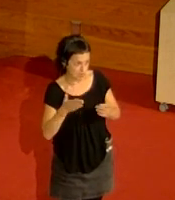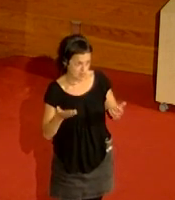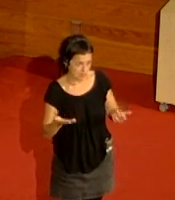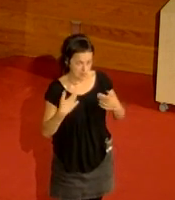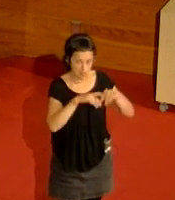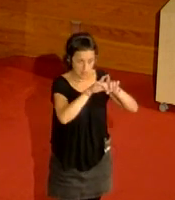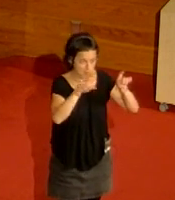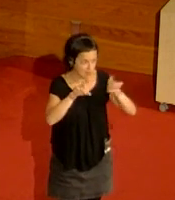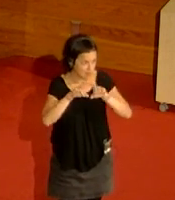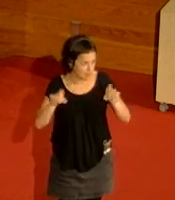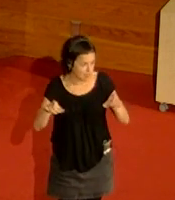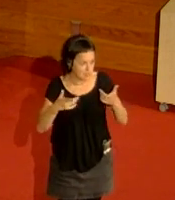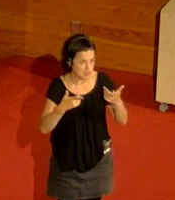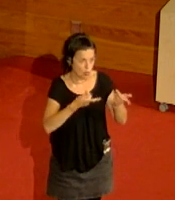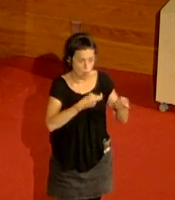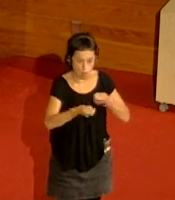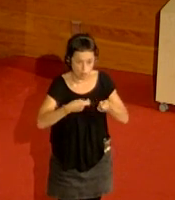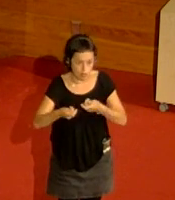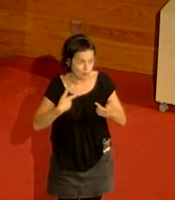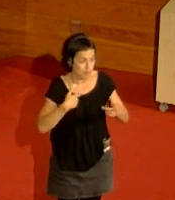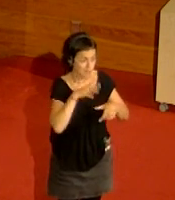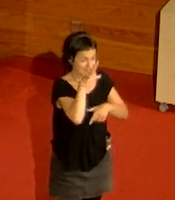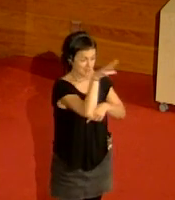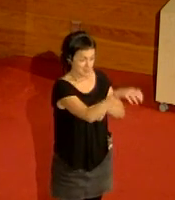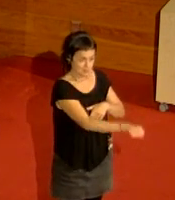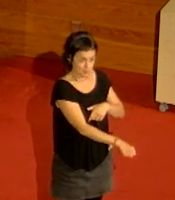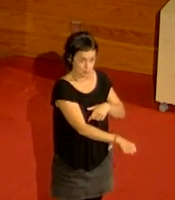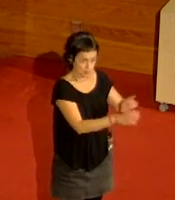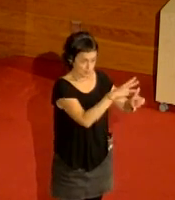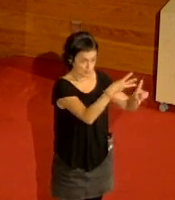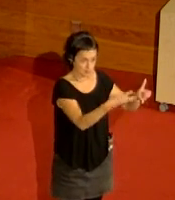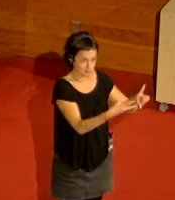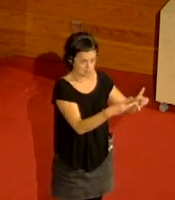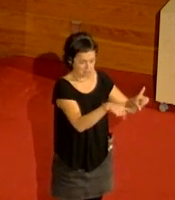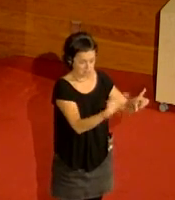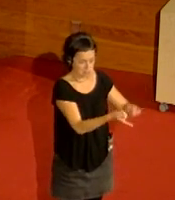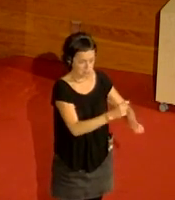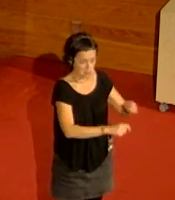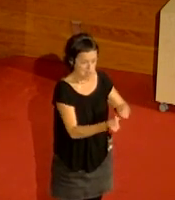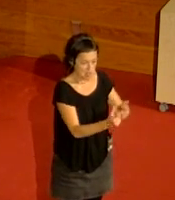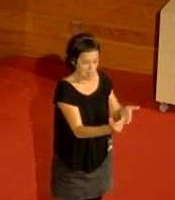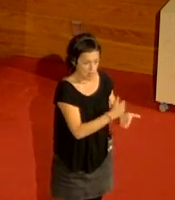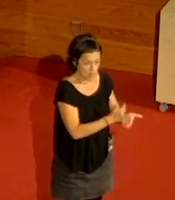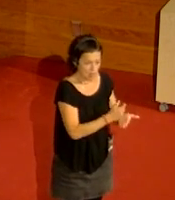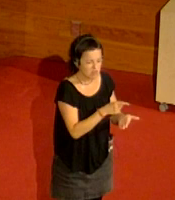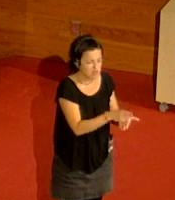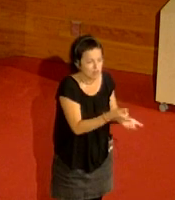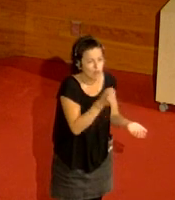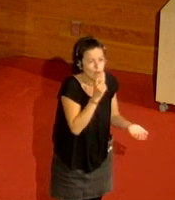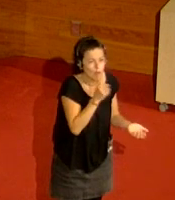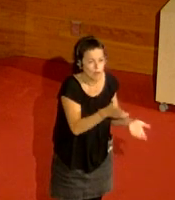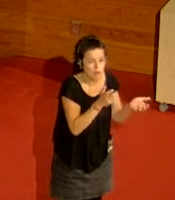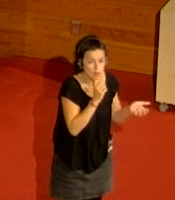empresas negocios que querían dedicarlo a lo que daba audiencia Y a lo que daba dinero qué daba audiencia Y qué daba dinero lo